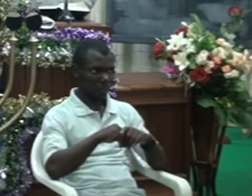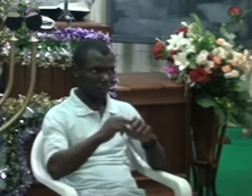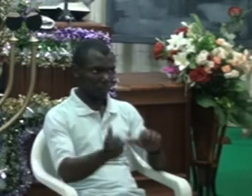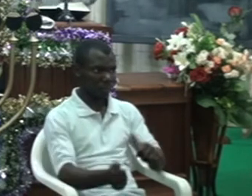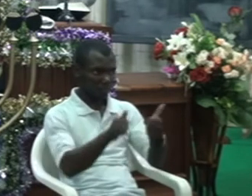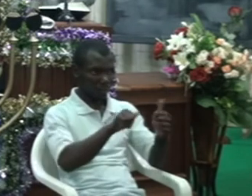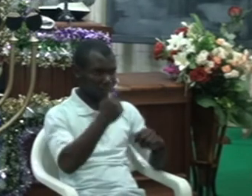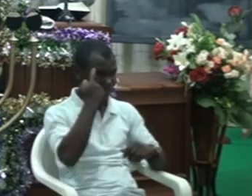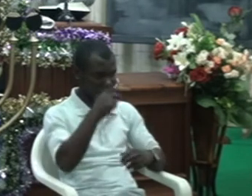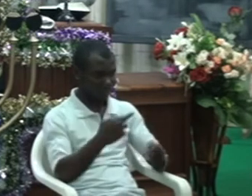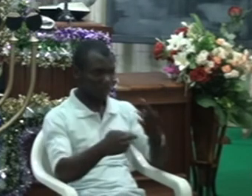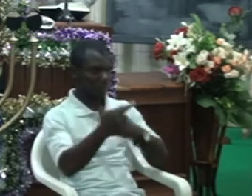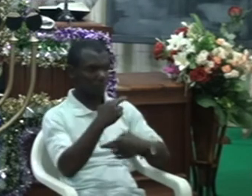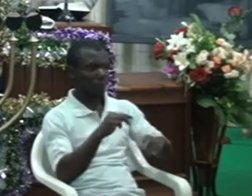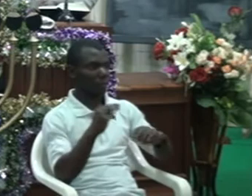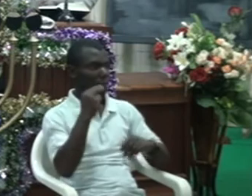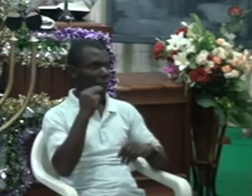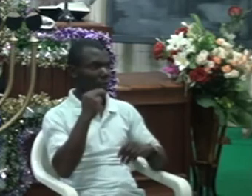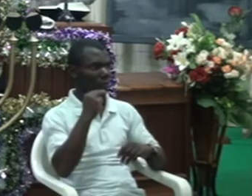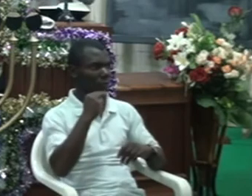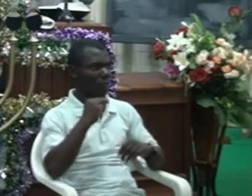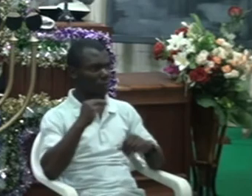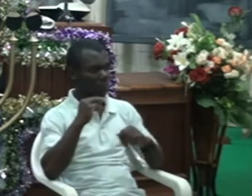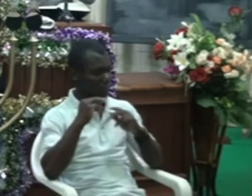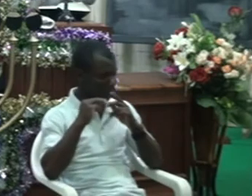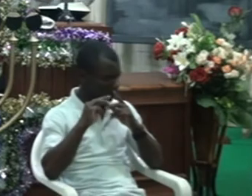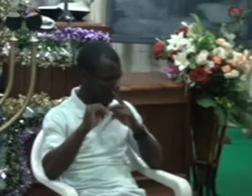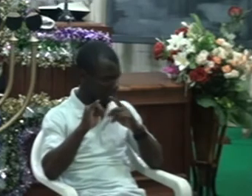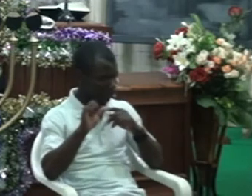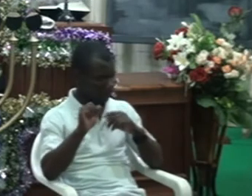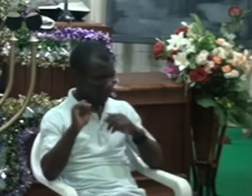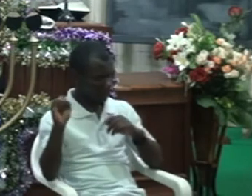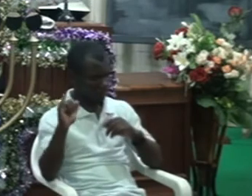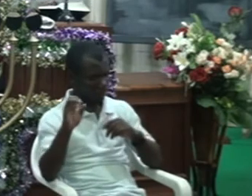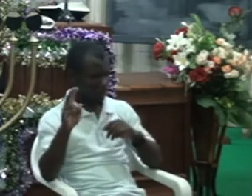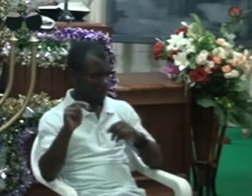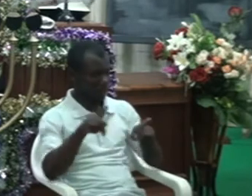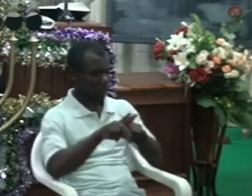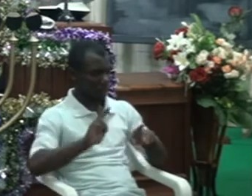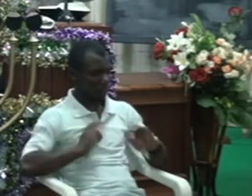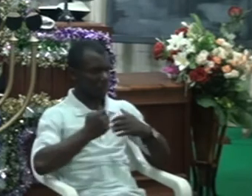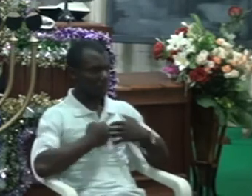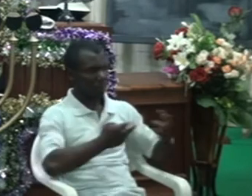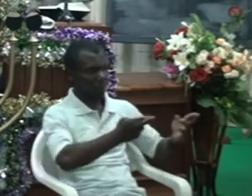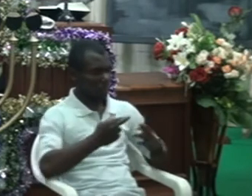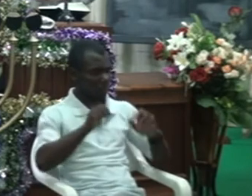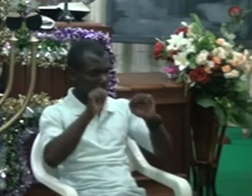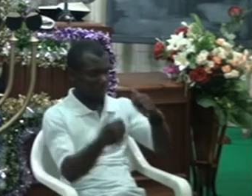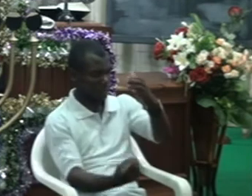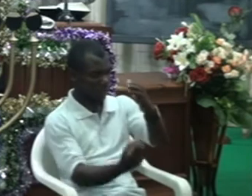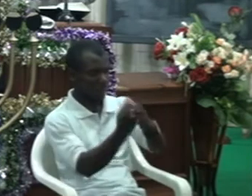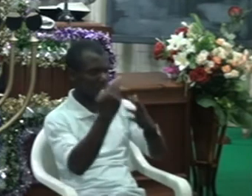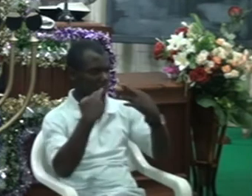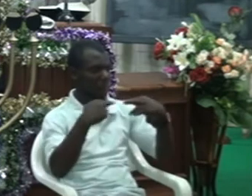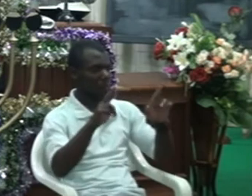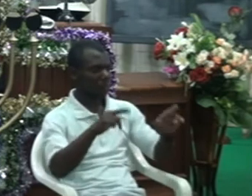baptême pour la rémission des péchés. Tel que nous l'avons reçu. Il n'a pas ce que produire résultat. Ça